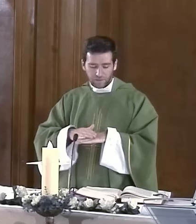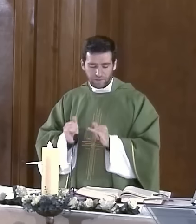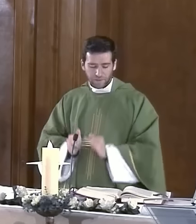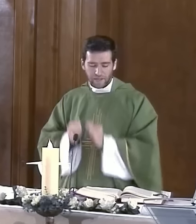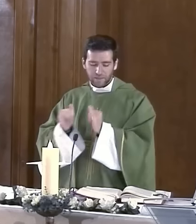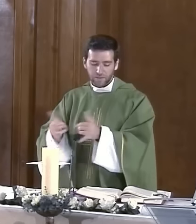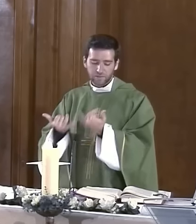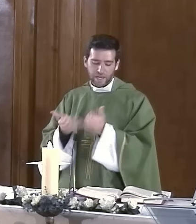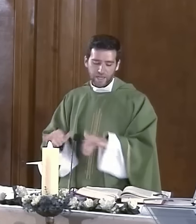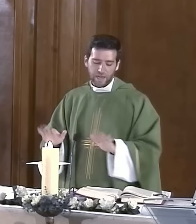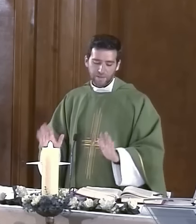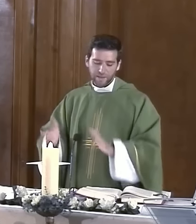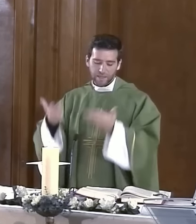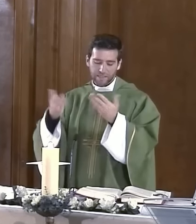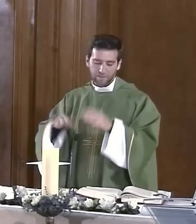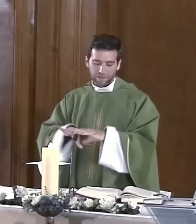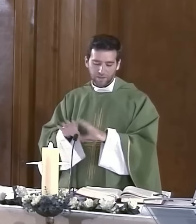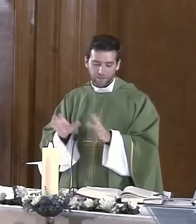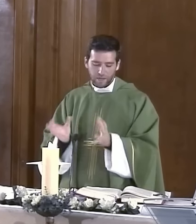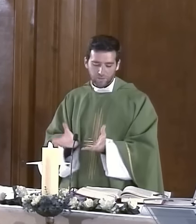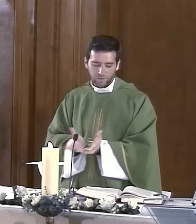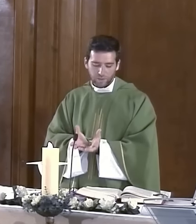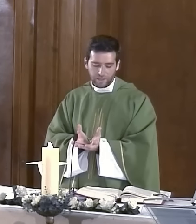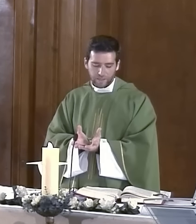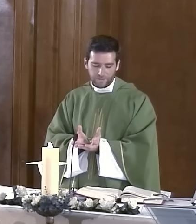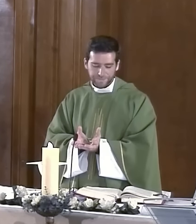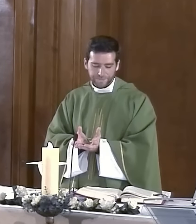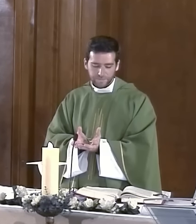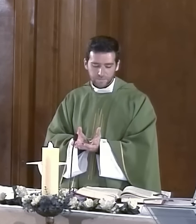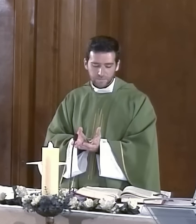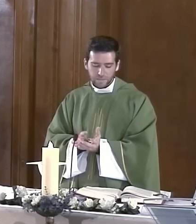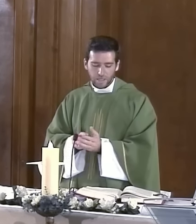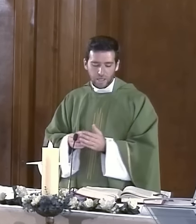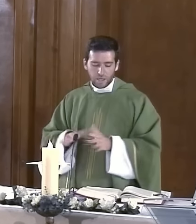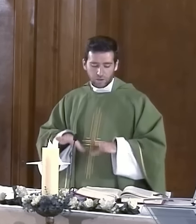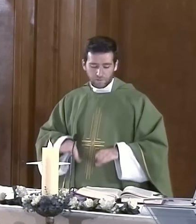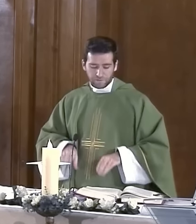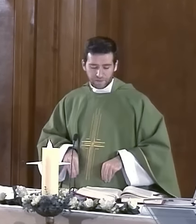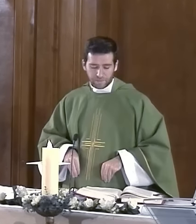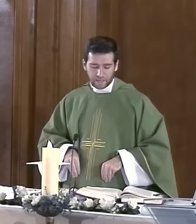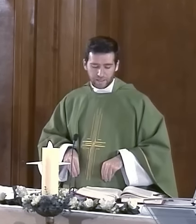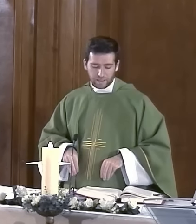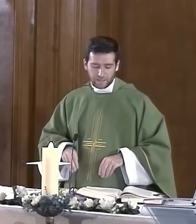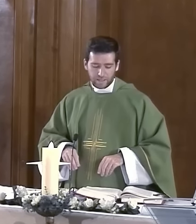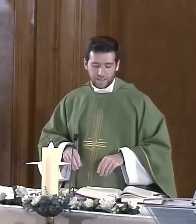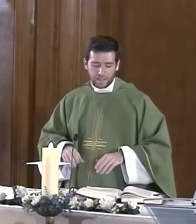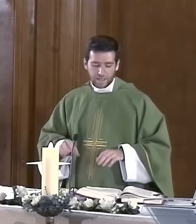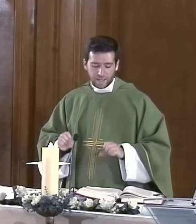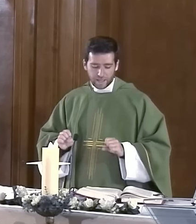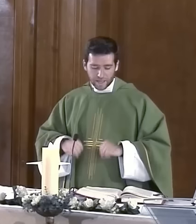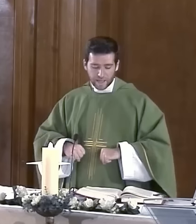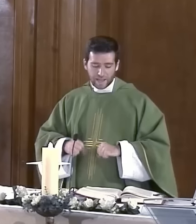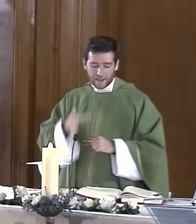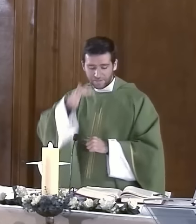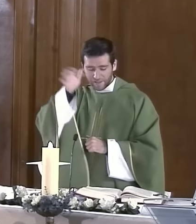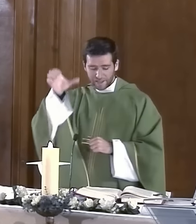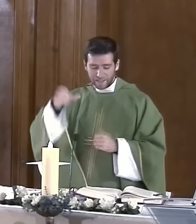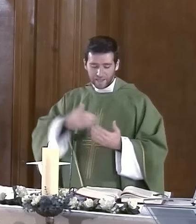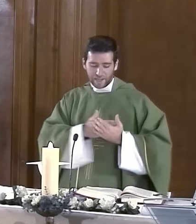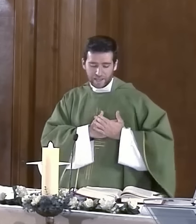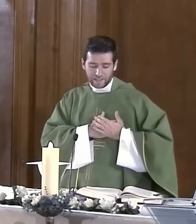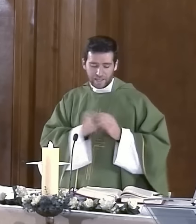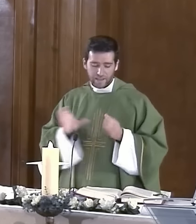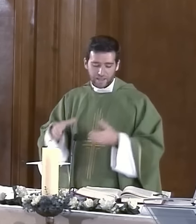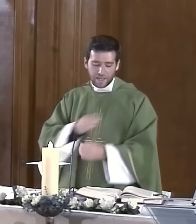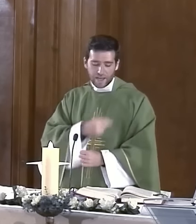de reconciliación traiga la paz y la salvación al mundo entero. Confirma en la fe y